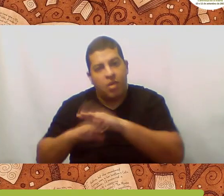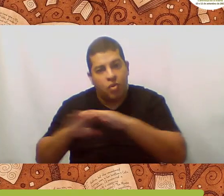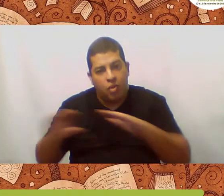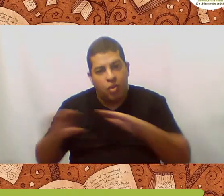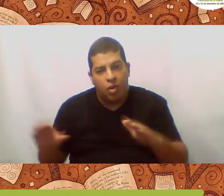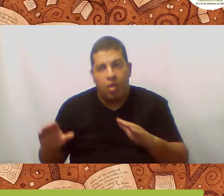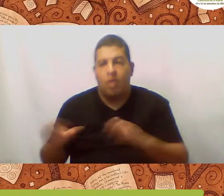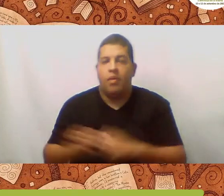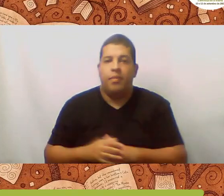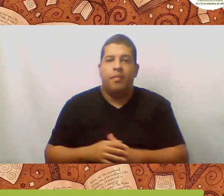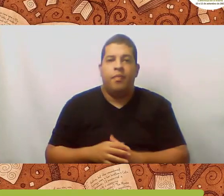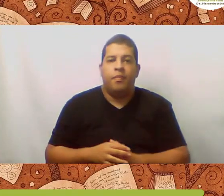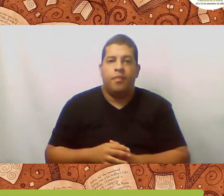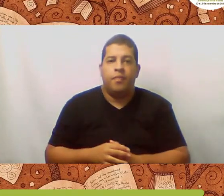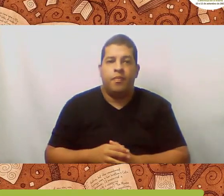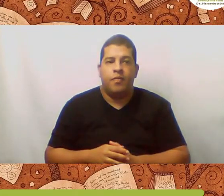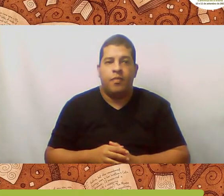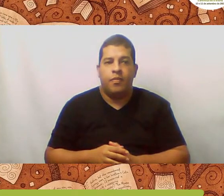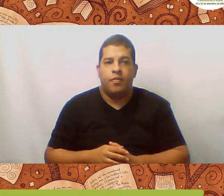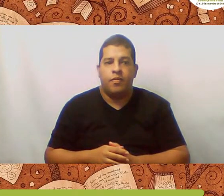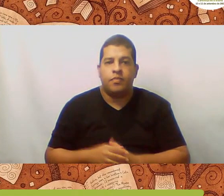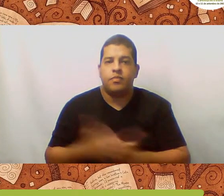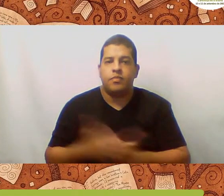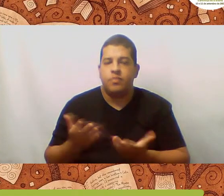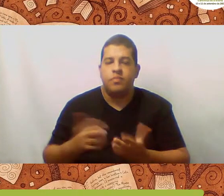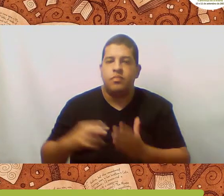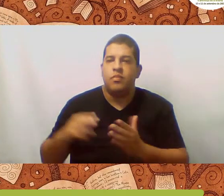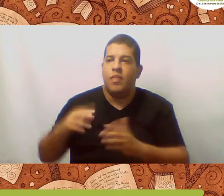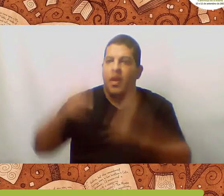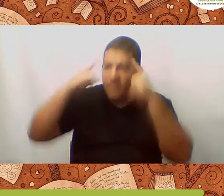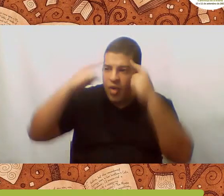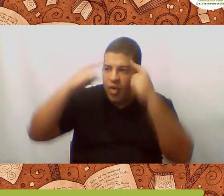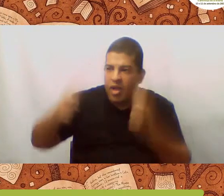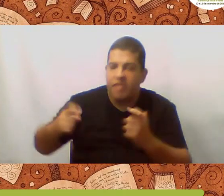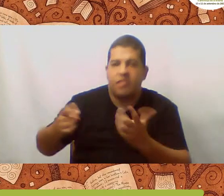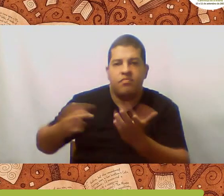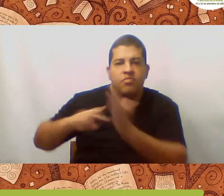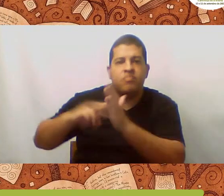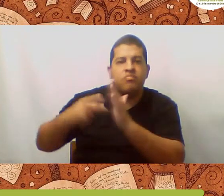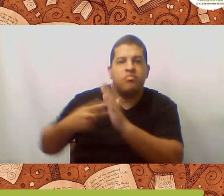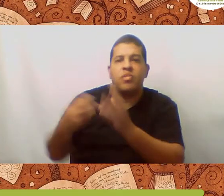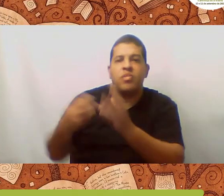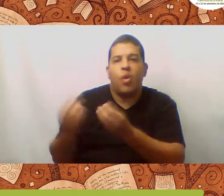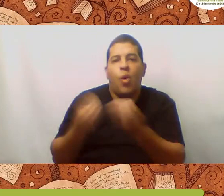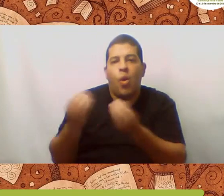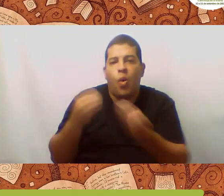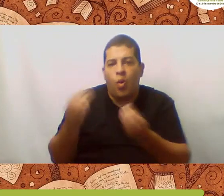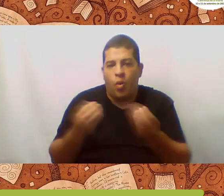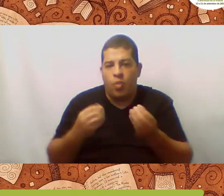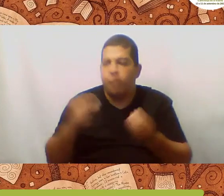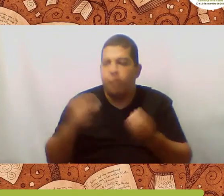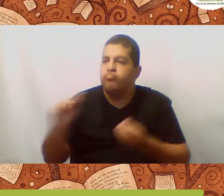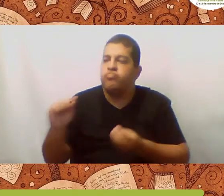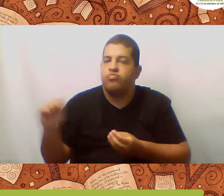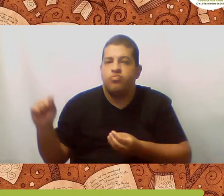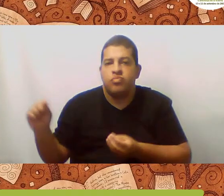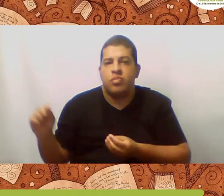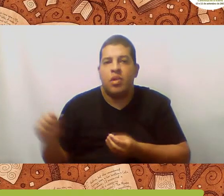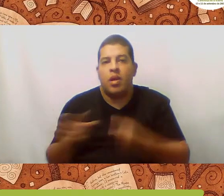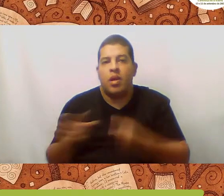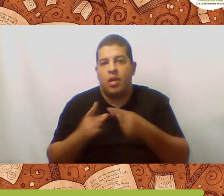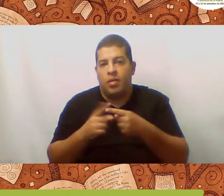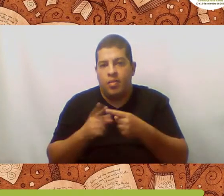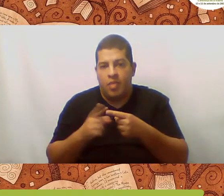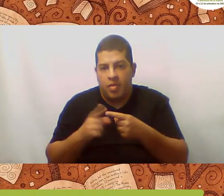vocês alguns aspectos dessa violência simbólica. Né? O primeiro aspecto importante dessa violência simbólica é a dupla jornada